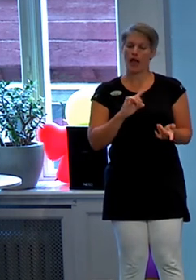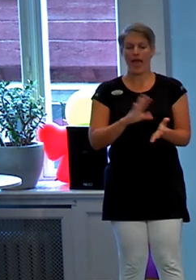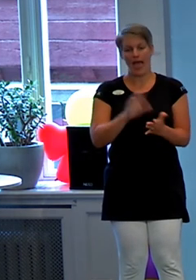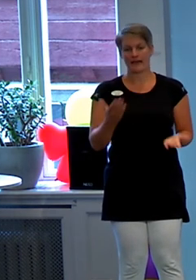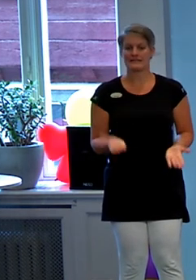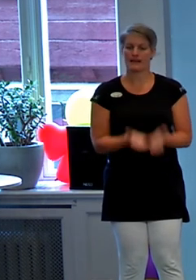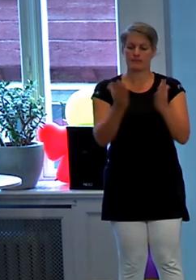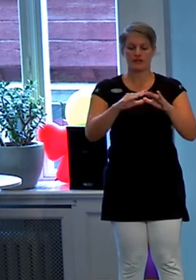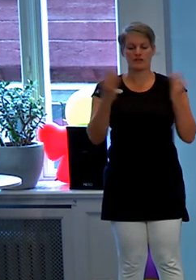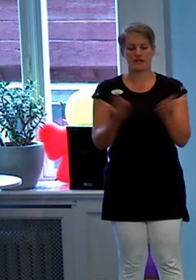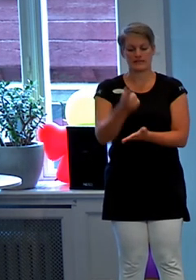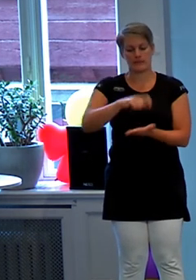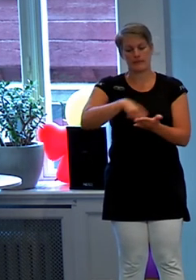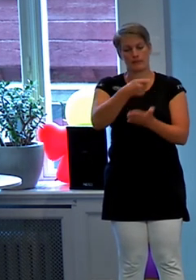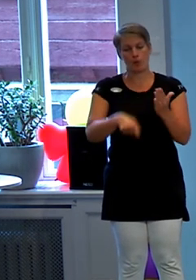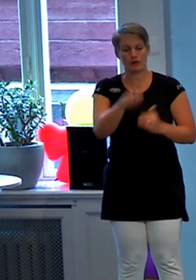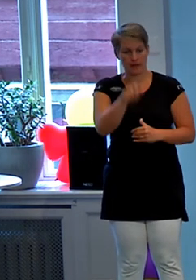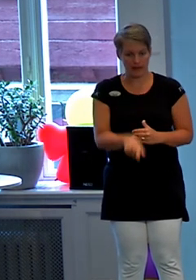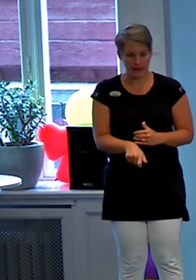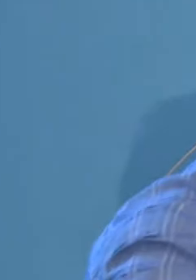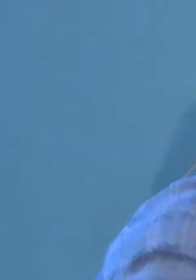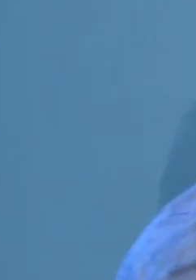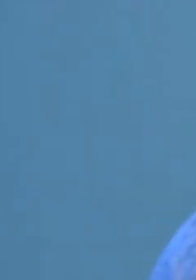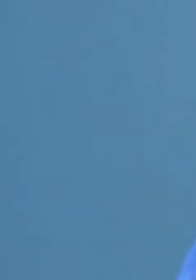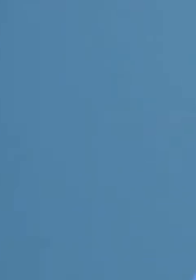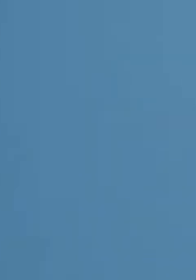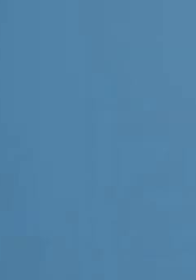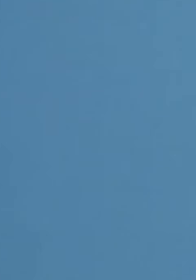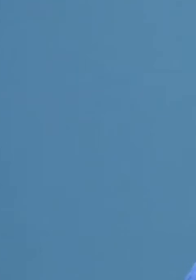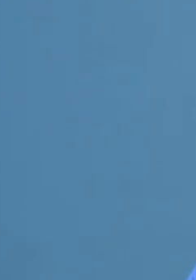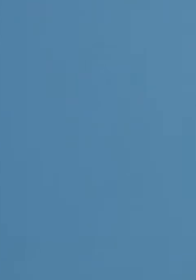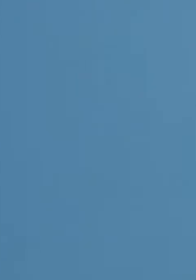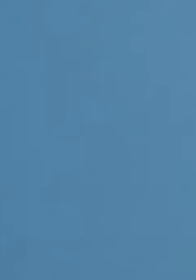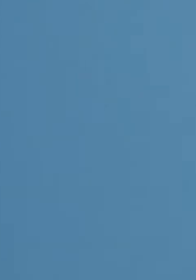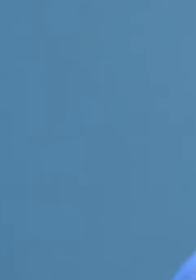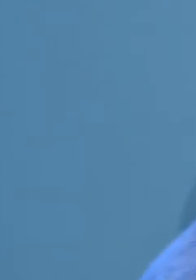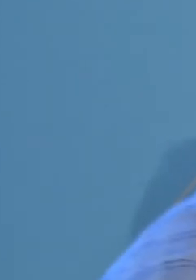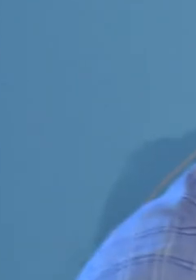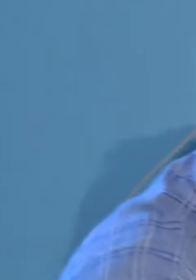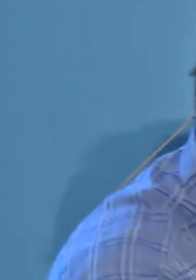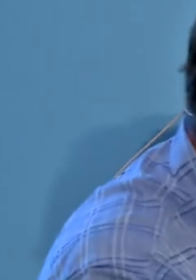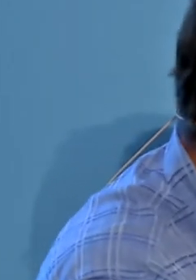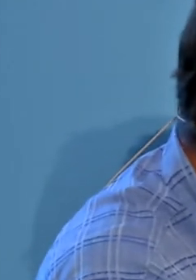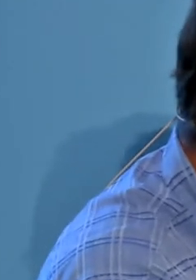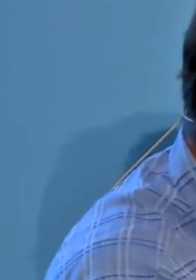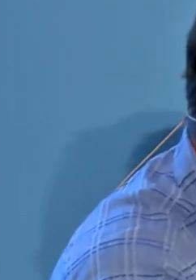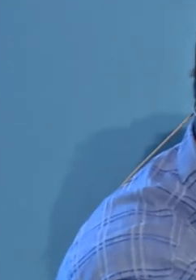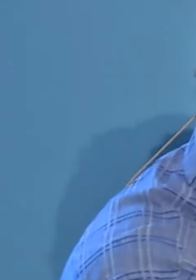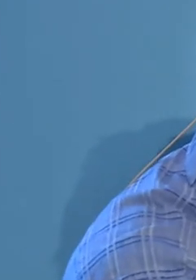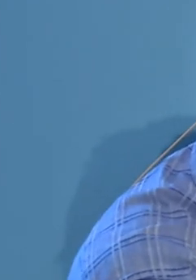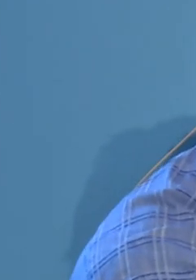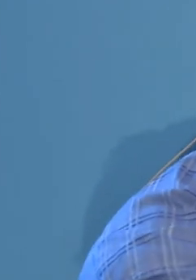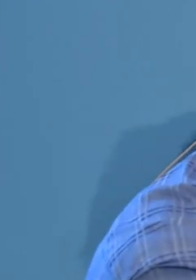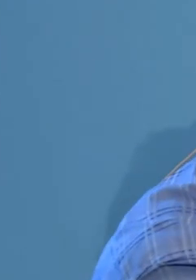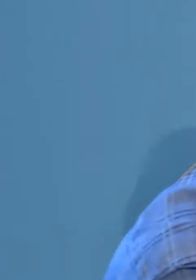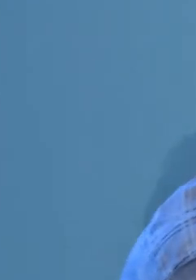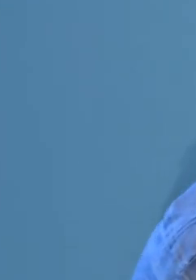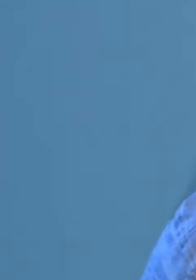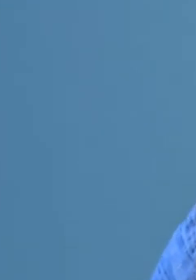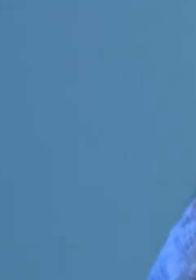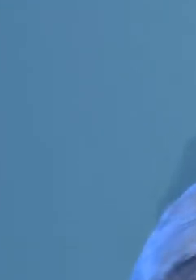världsmedborgare, mycket kopplat till digitalisering och hur vi så att säga är länkade. Så det finns ju massa nivåer här mellan